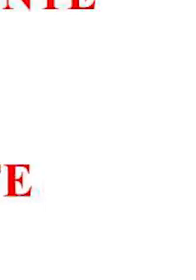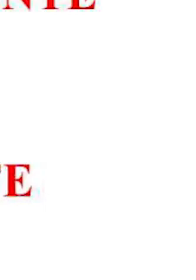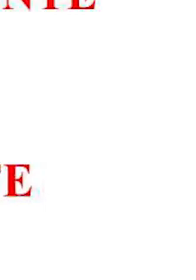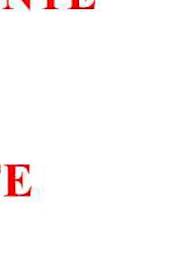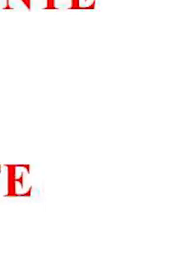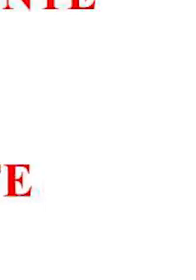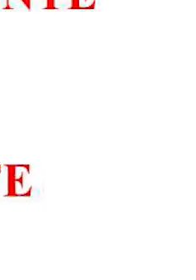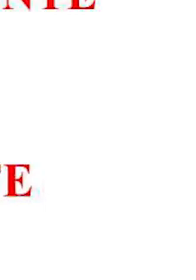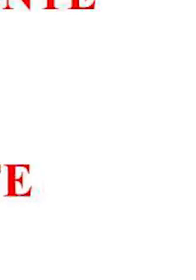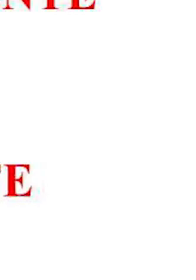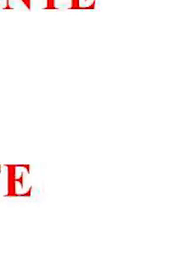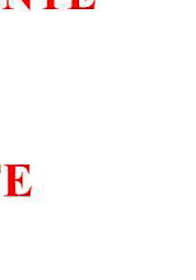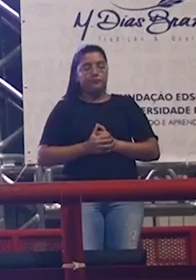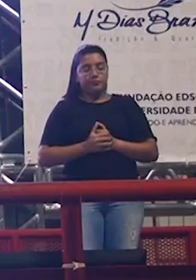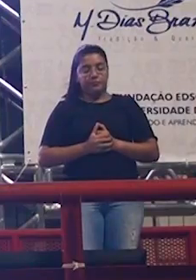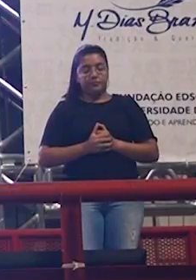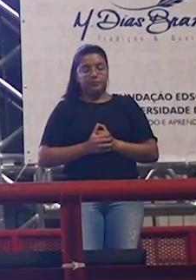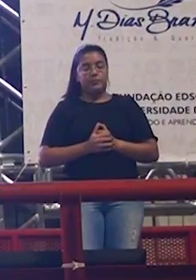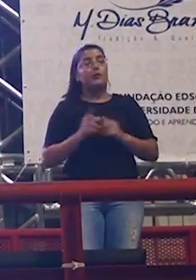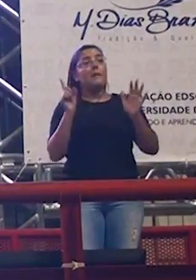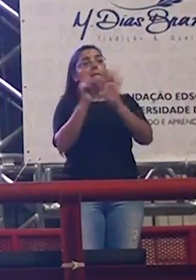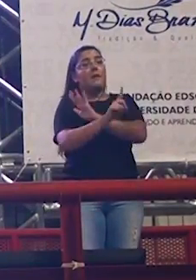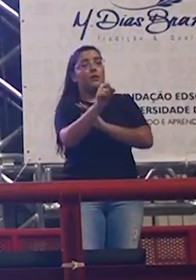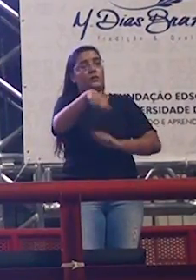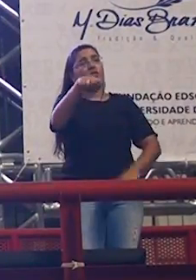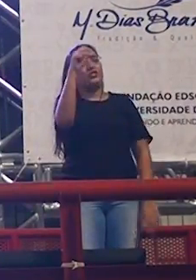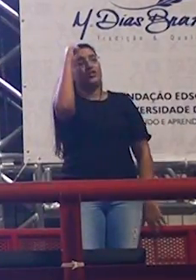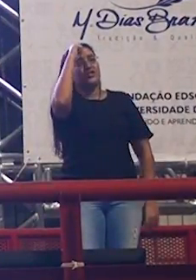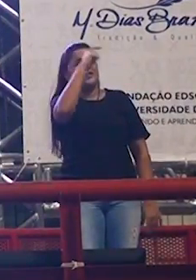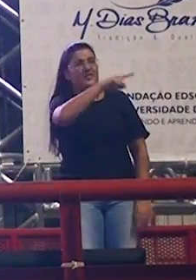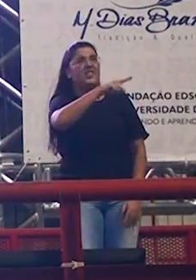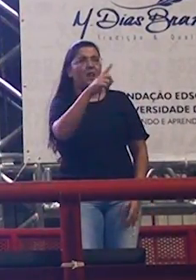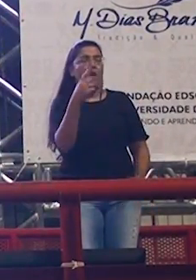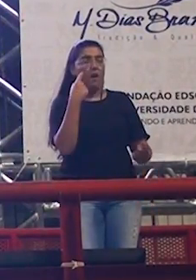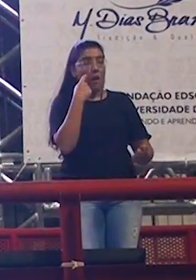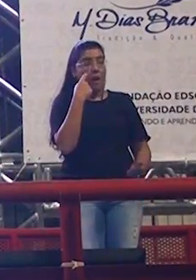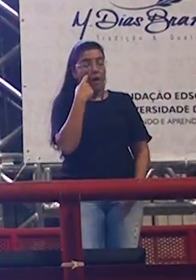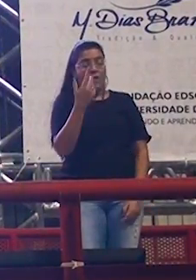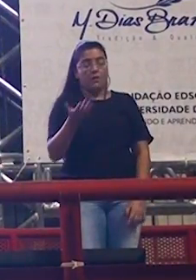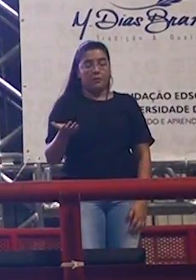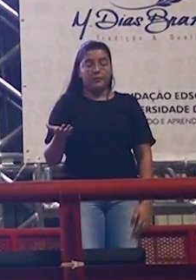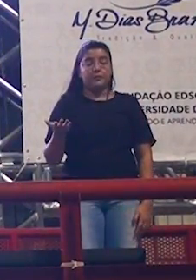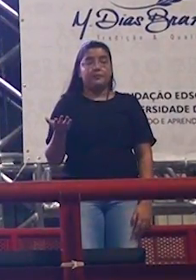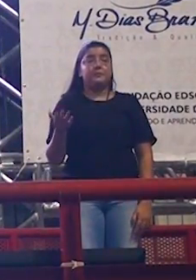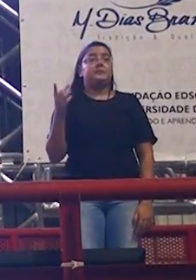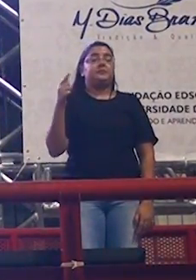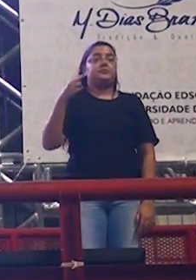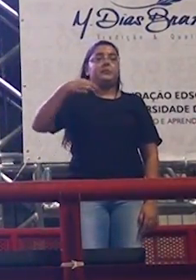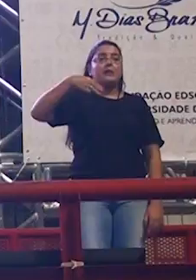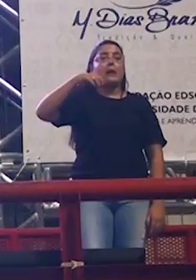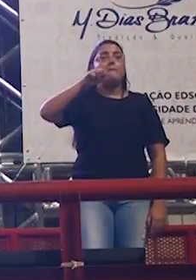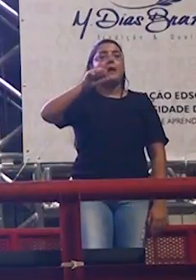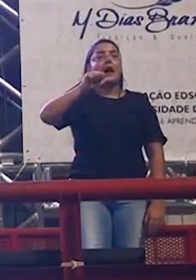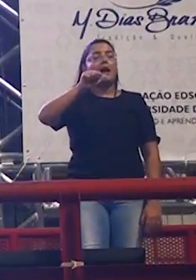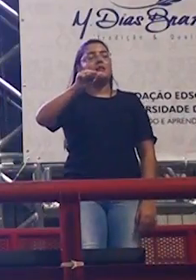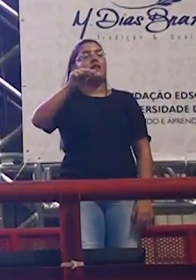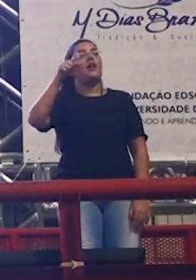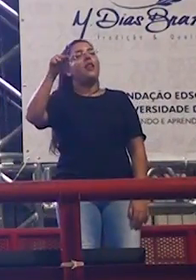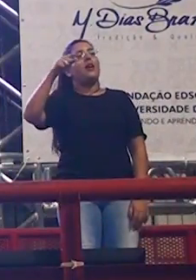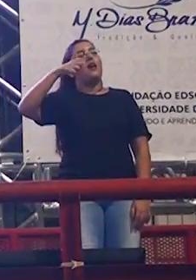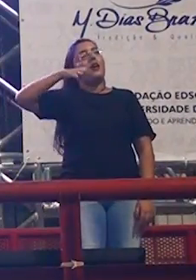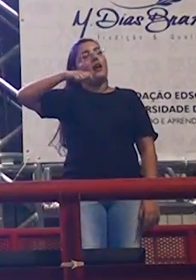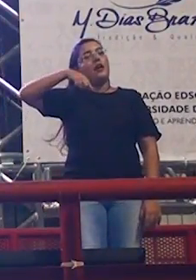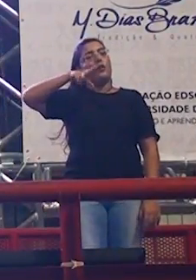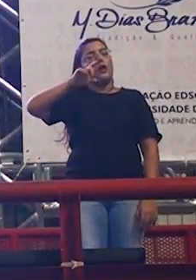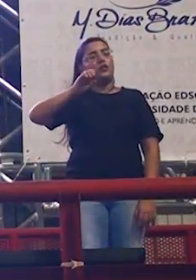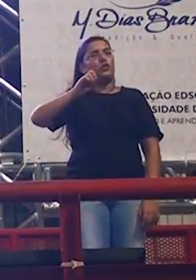massa. Sim? Minha pergunta é difícil, pessoal. Olha que pergunta difícil em geografia. Galera, uma massa de ar que se forma sobre o Equador, é quente